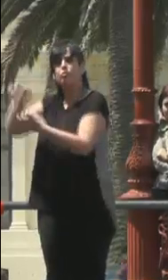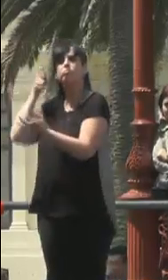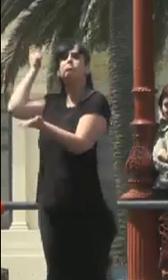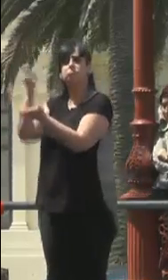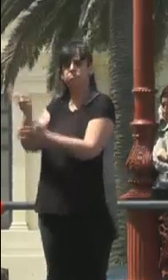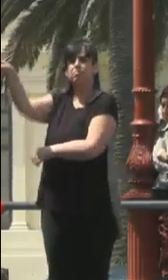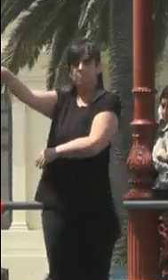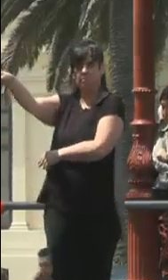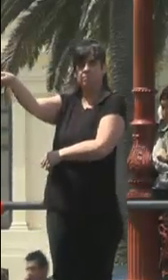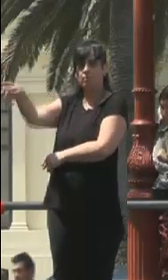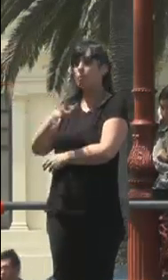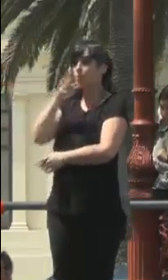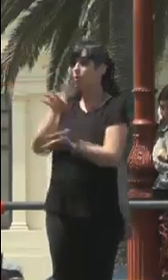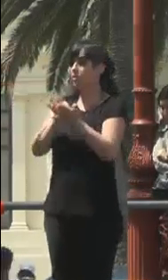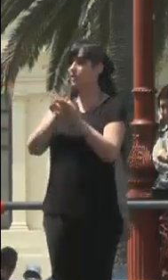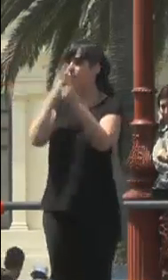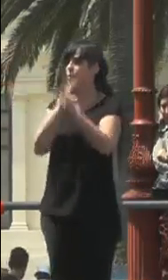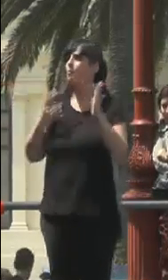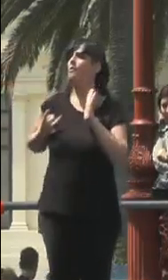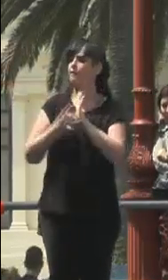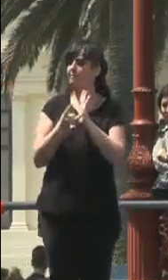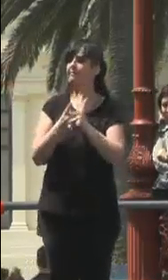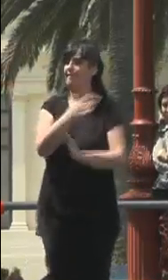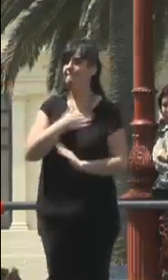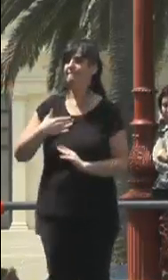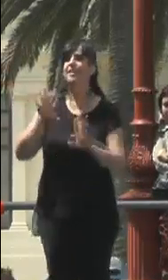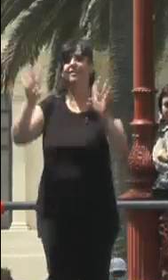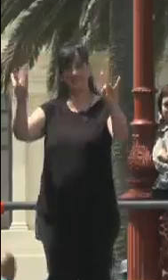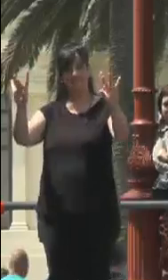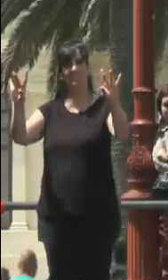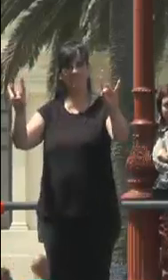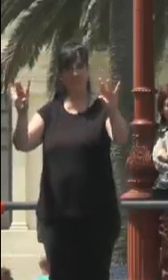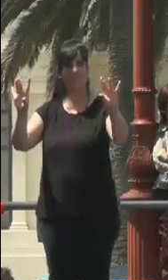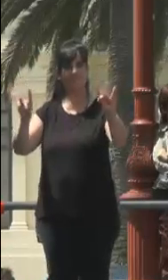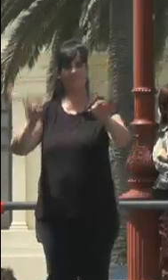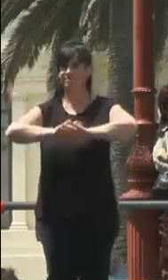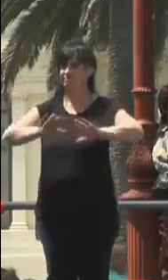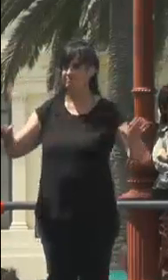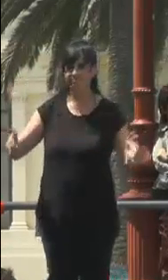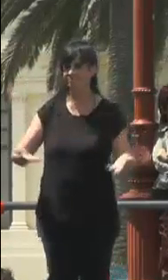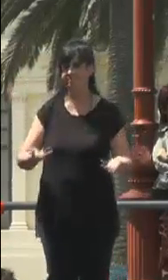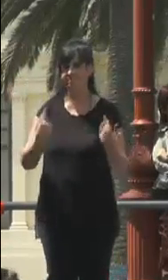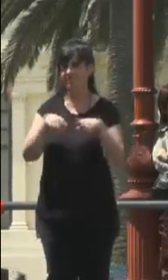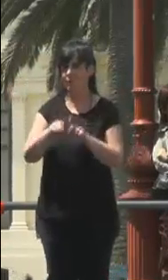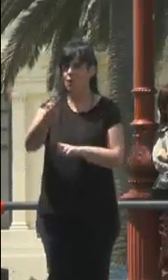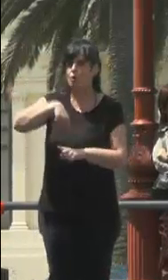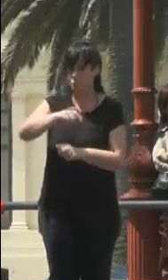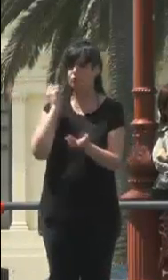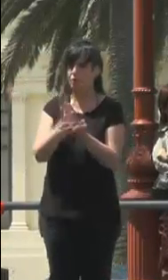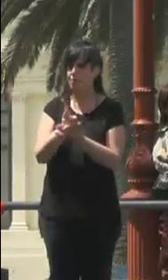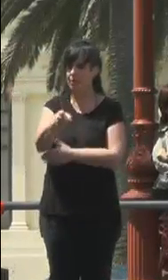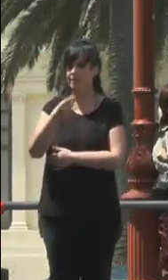impostos para ternos servicios públicos de calidade. Claro que sí, xa está ben. Isto é o que nos estamos a